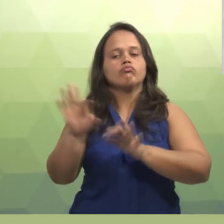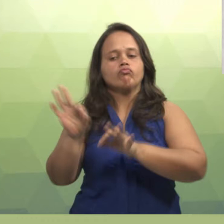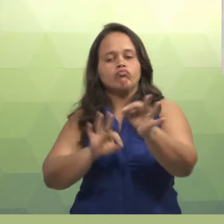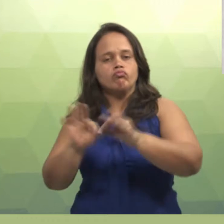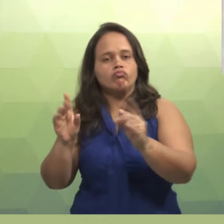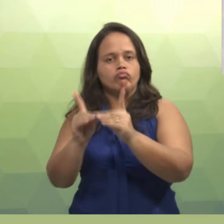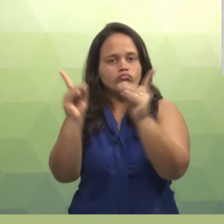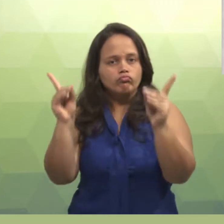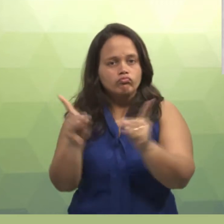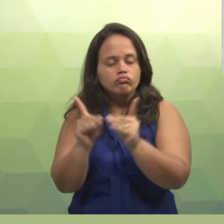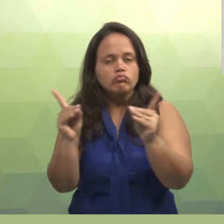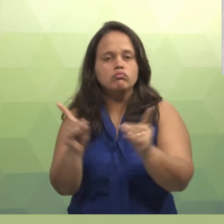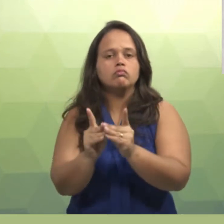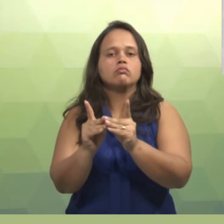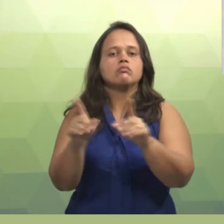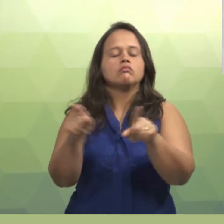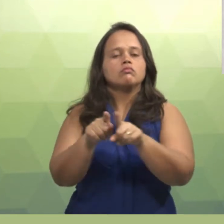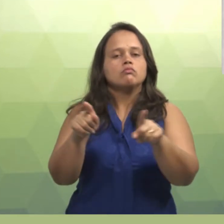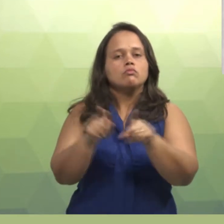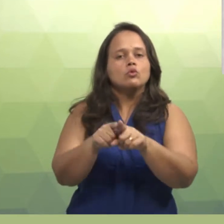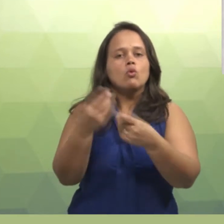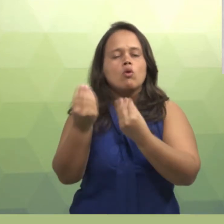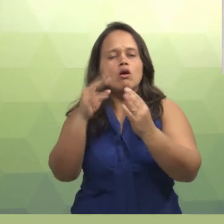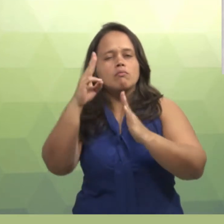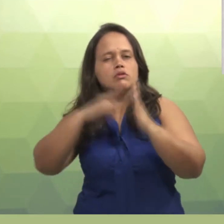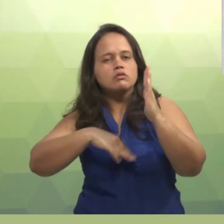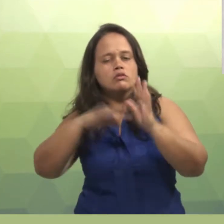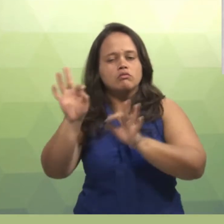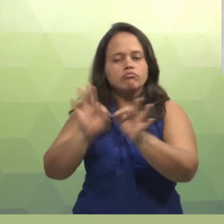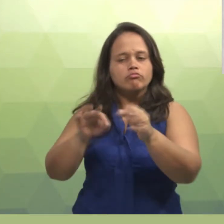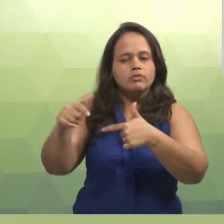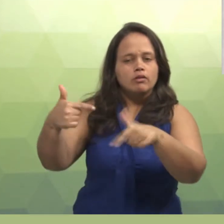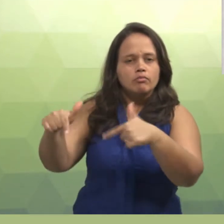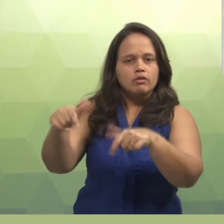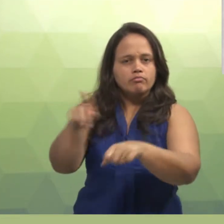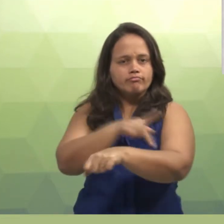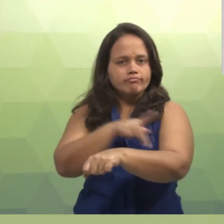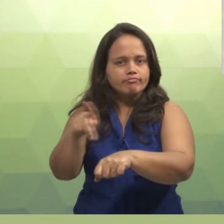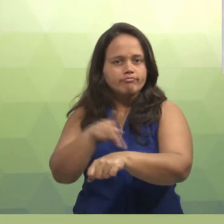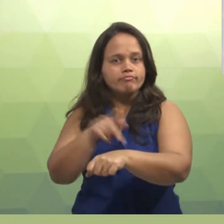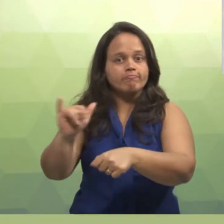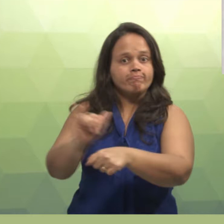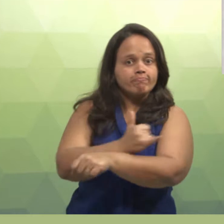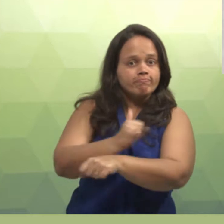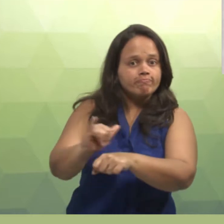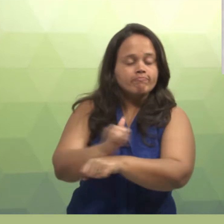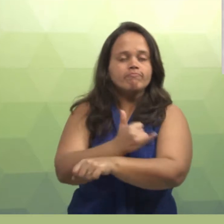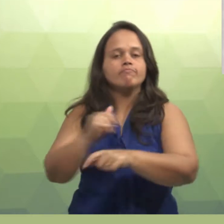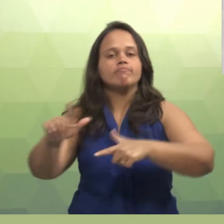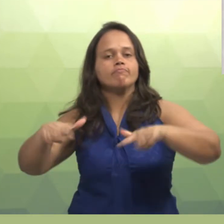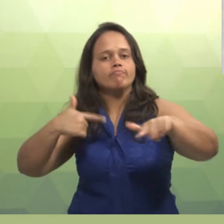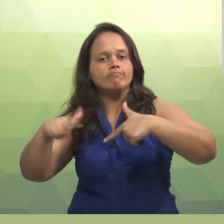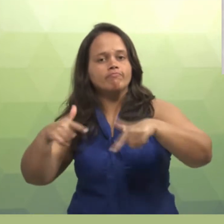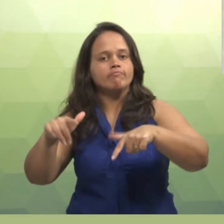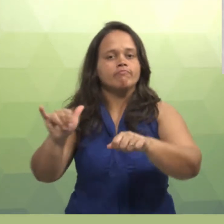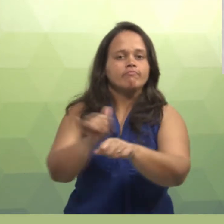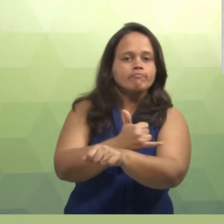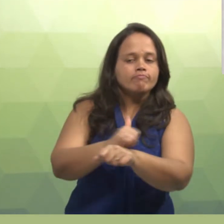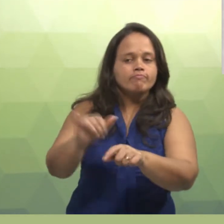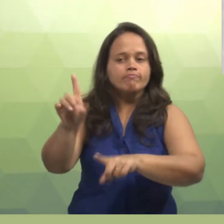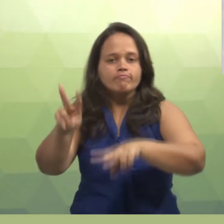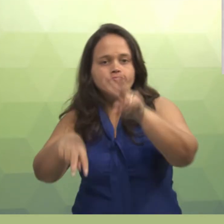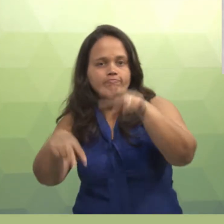procedimentos didáticos, a concepção metodológica da ação pedagógica, as estratégias de trabalho, as